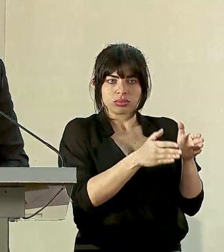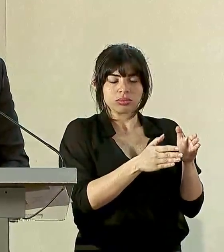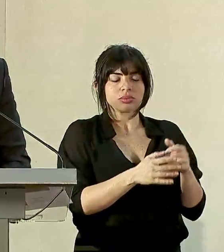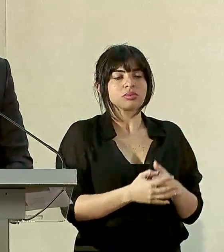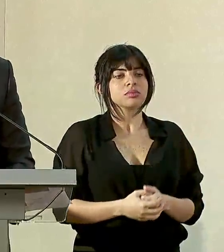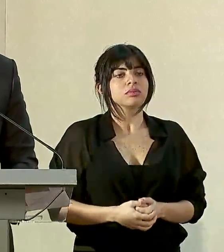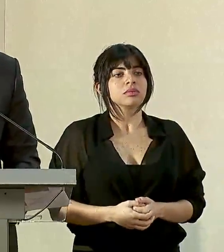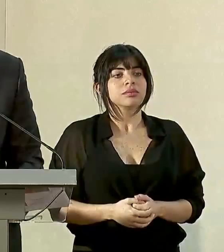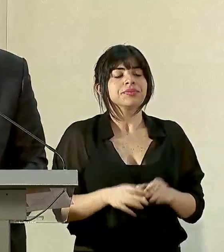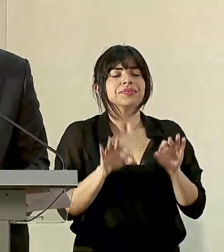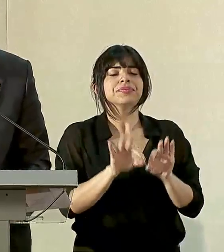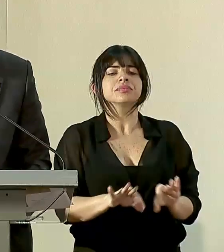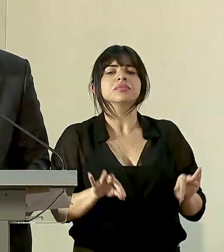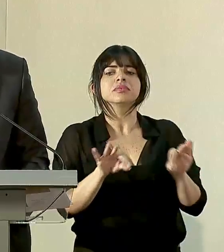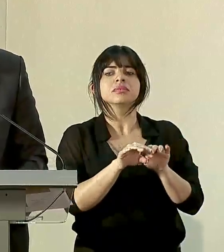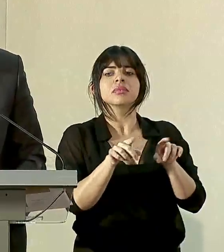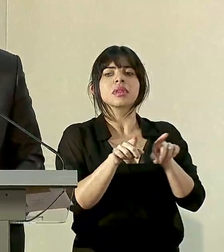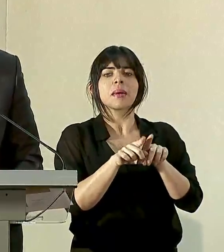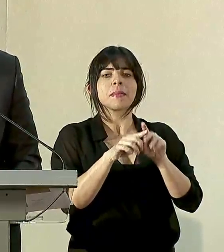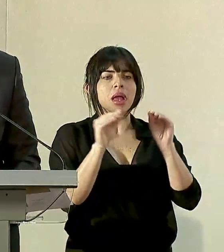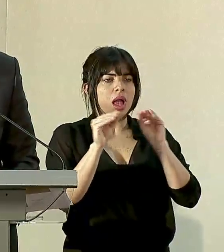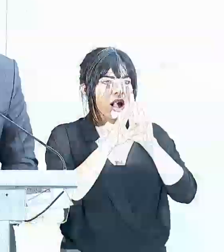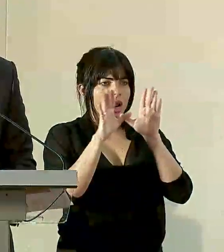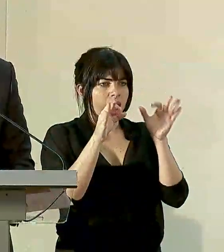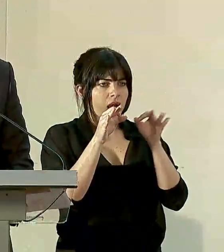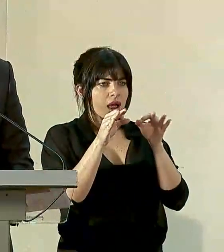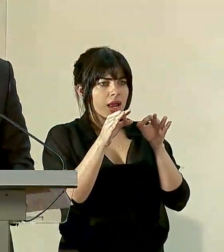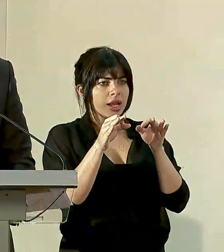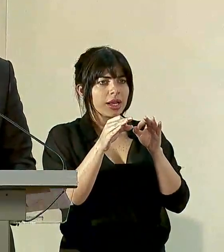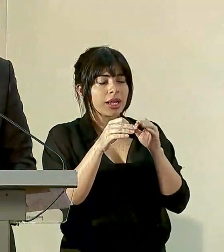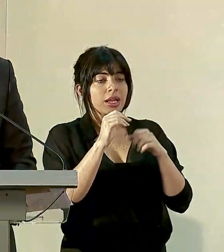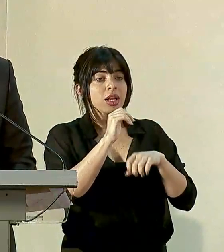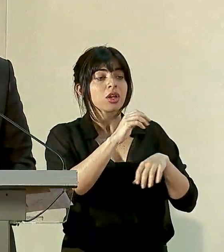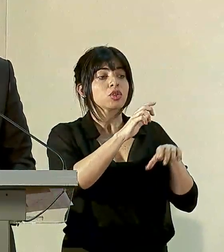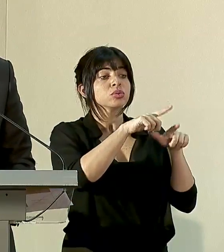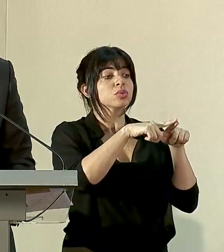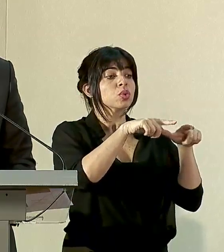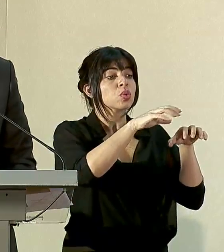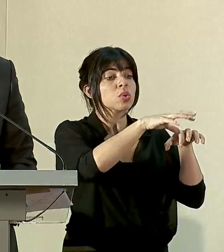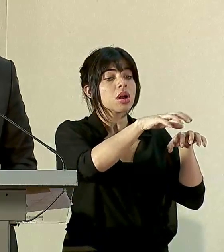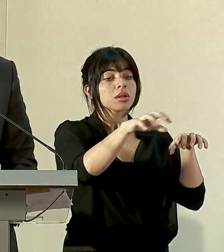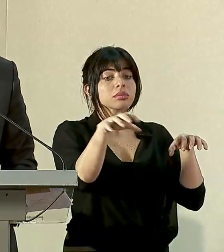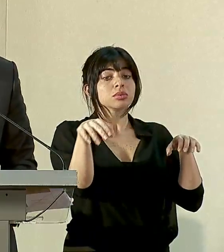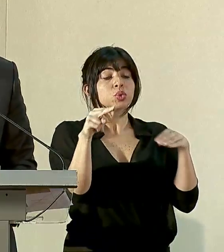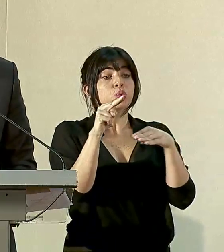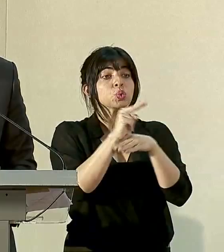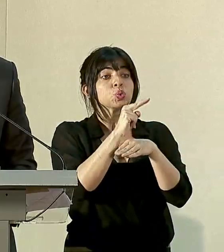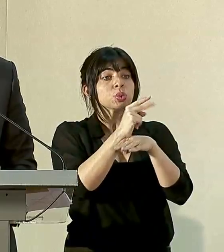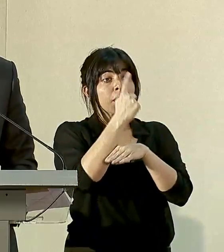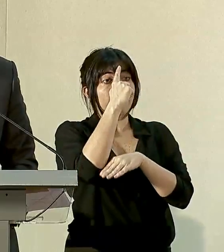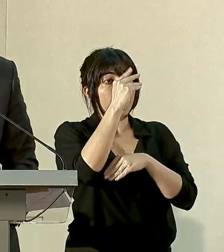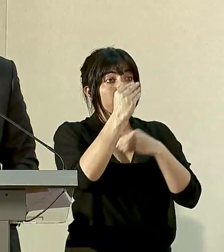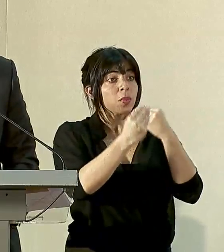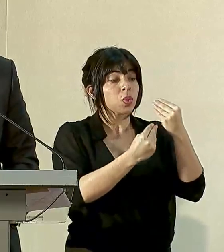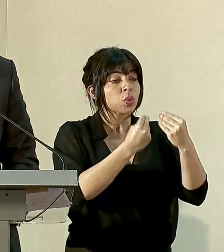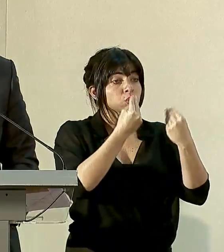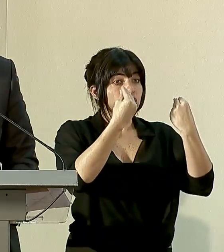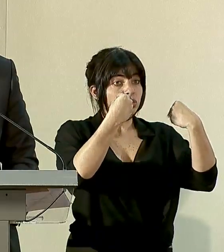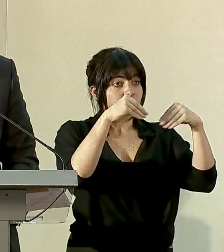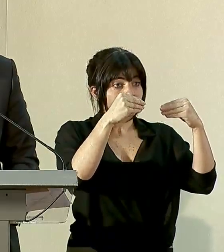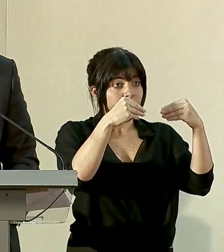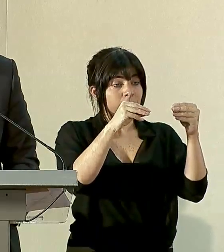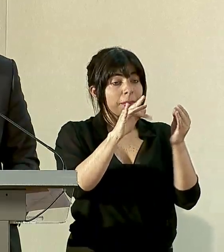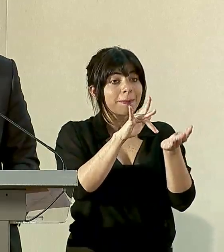correspondientes. Es fundamental también aclarar que los establecimientos que utilicen para la producción y la comercialización